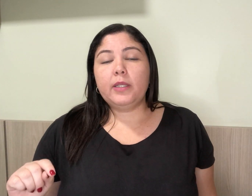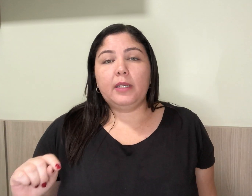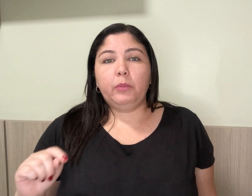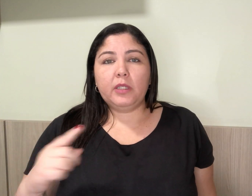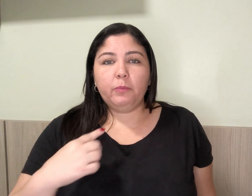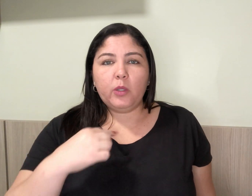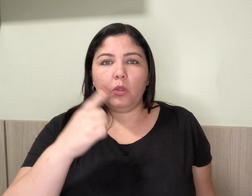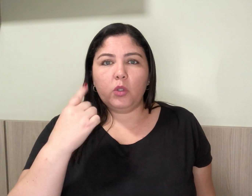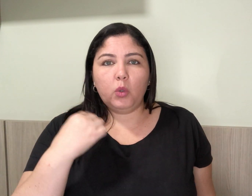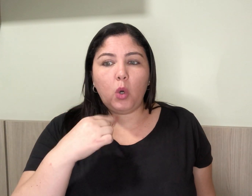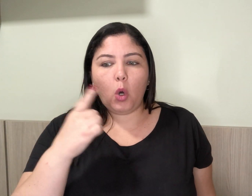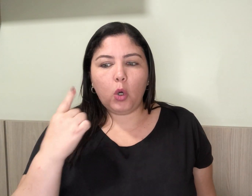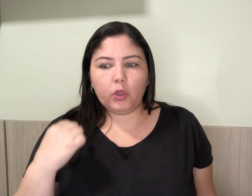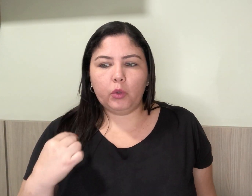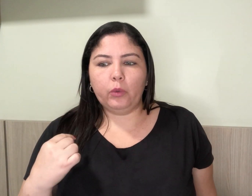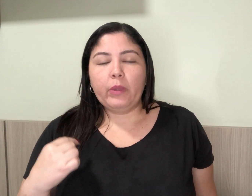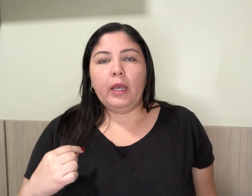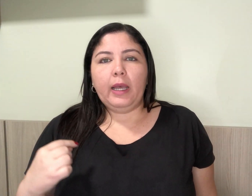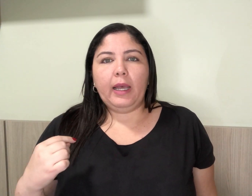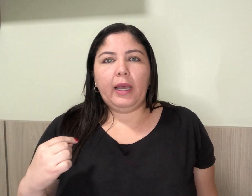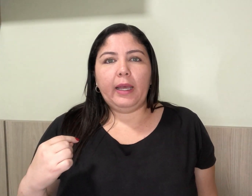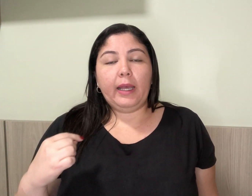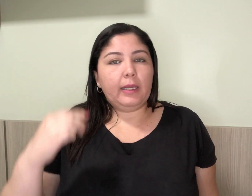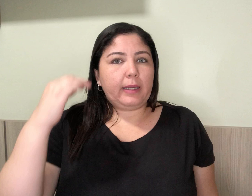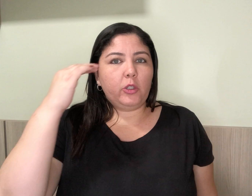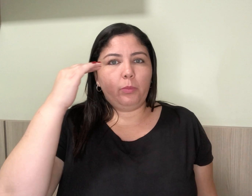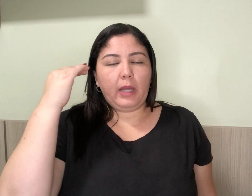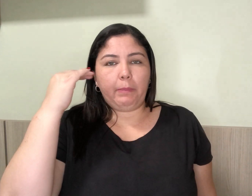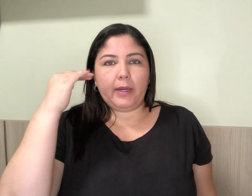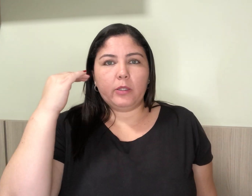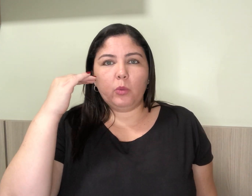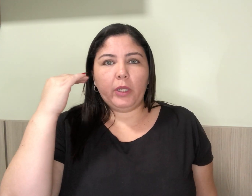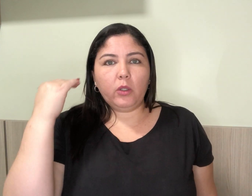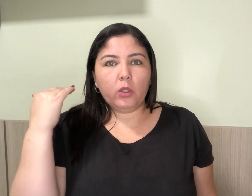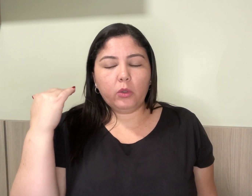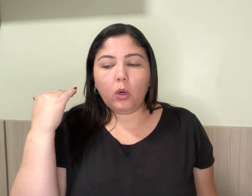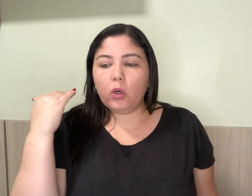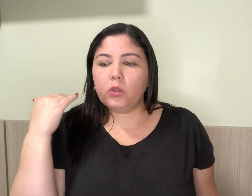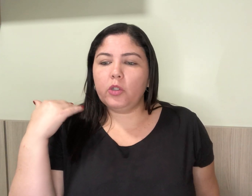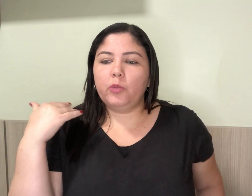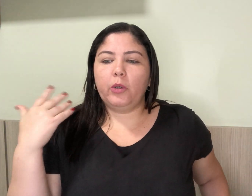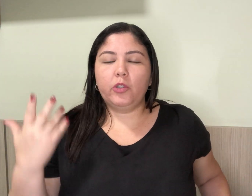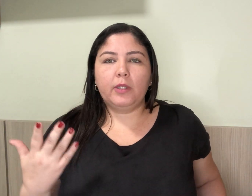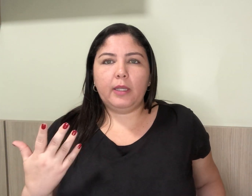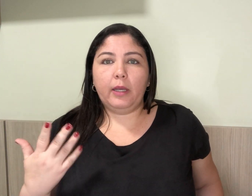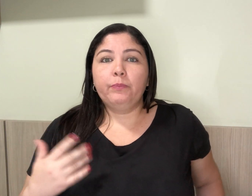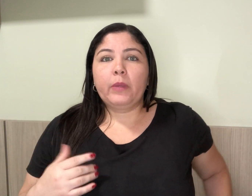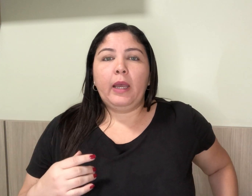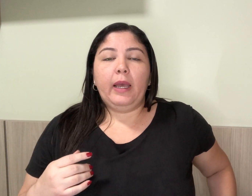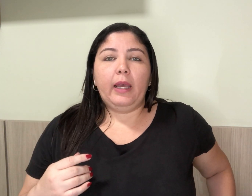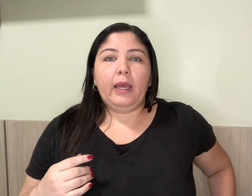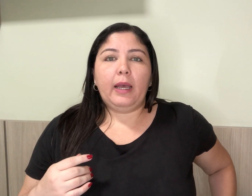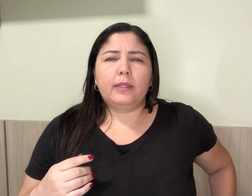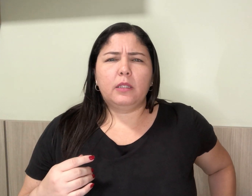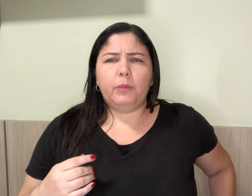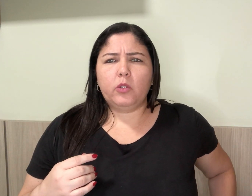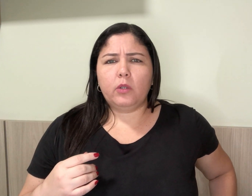exemplo, as expressões do rosto, ela está na parte superior do rosto, a gente pode dizer as